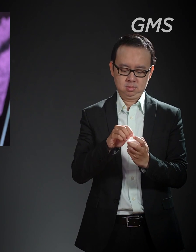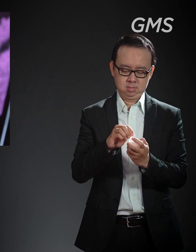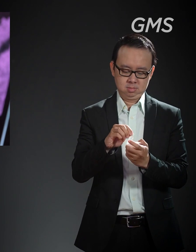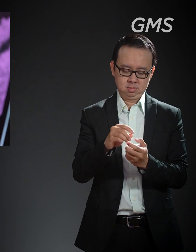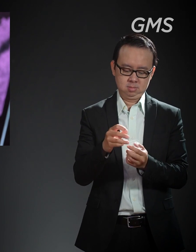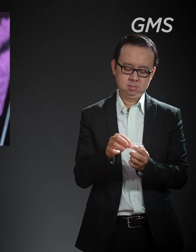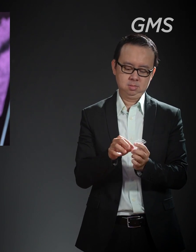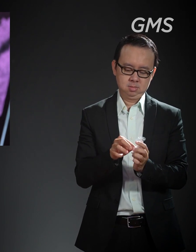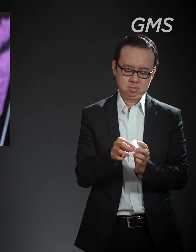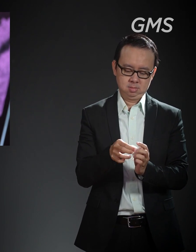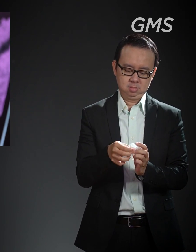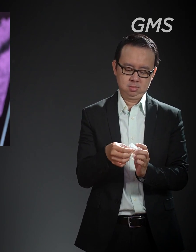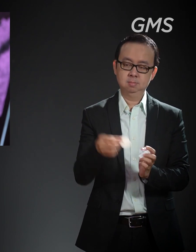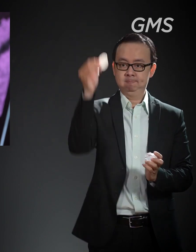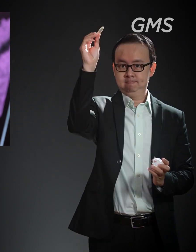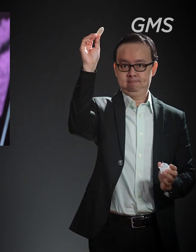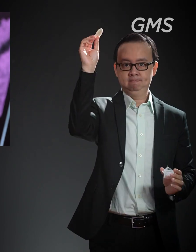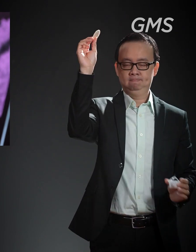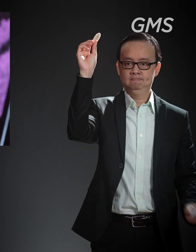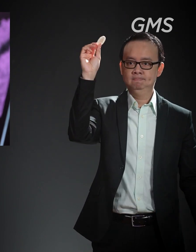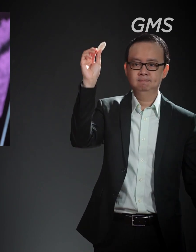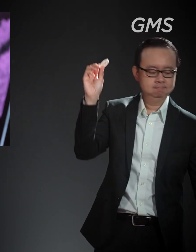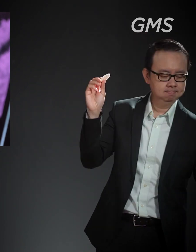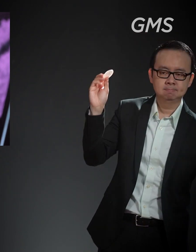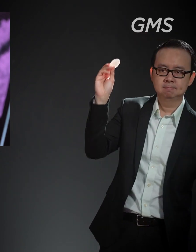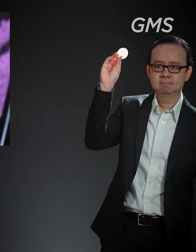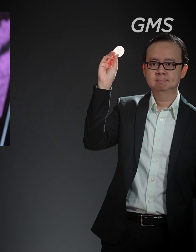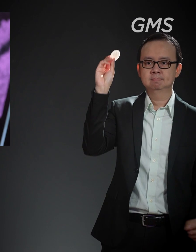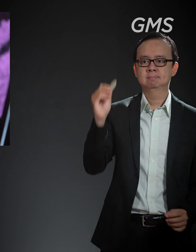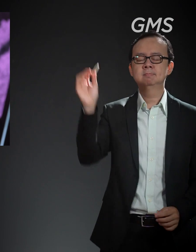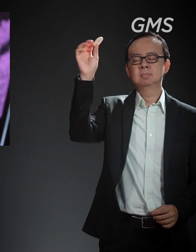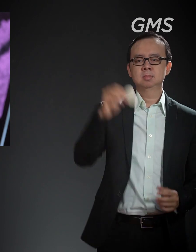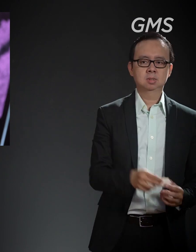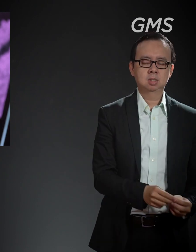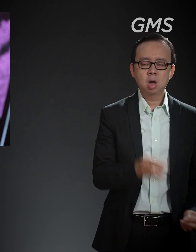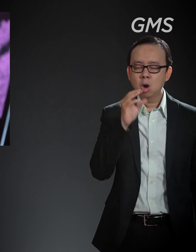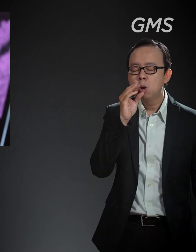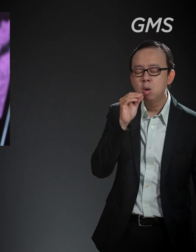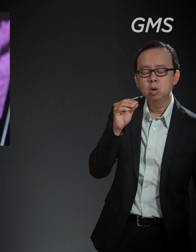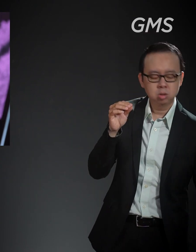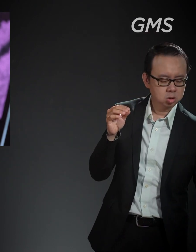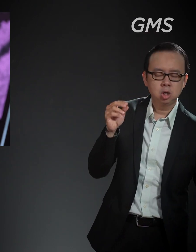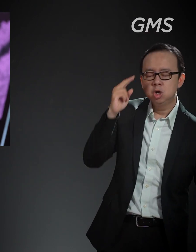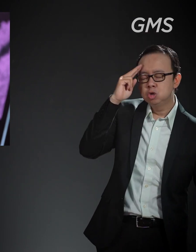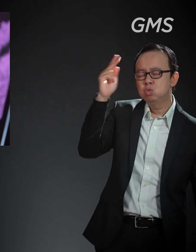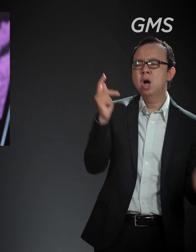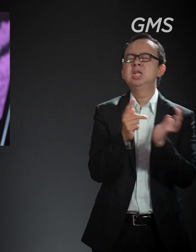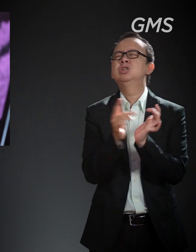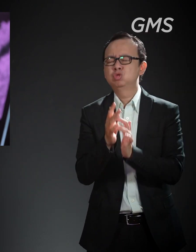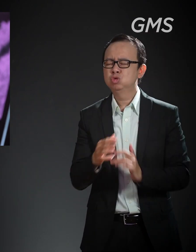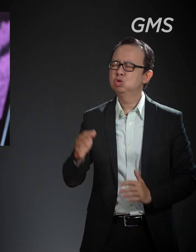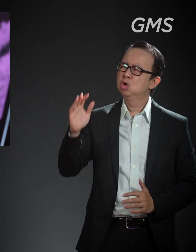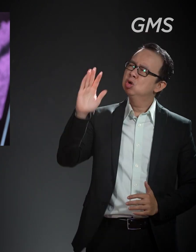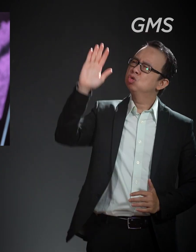Dan katakan ini Tuhan Yesus. Katakan Tuhan Yesus, Kaulah Tuhan dan Rajaku. Terima kasih